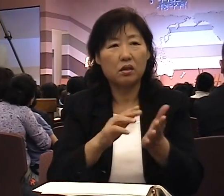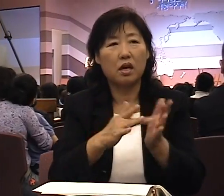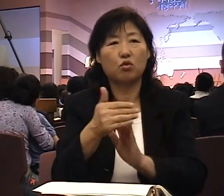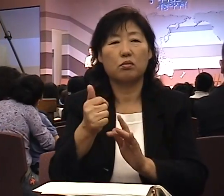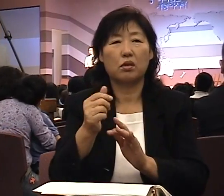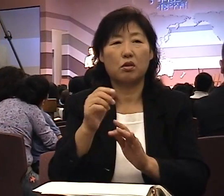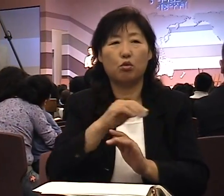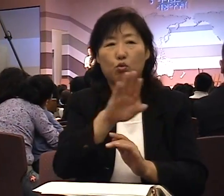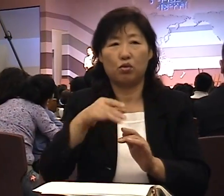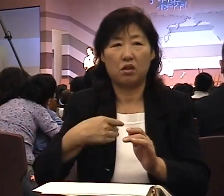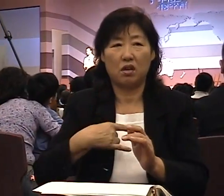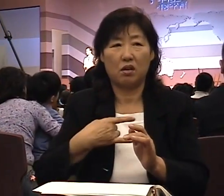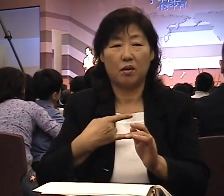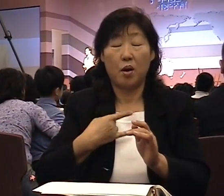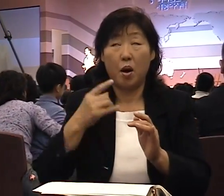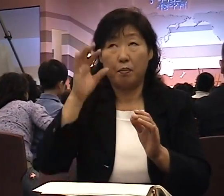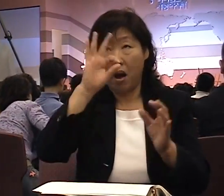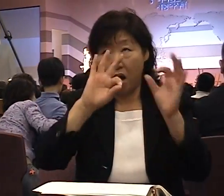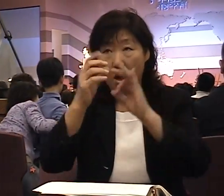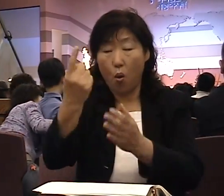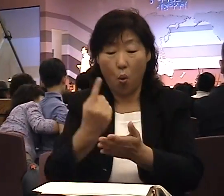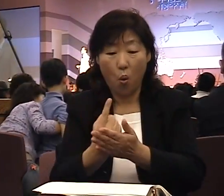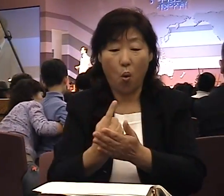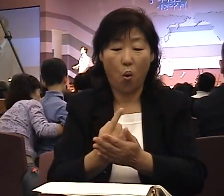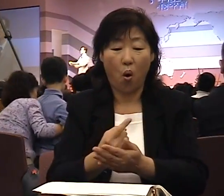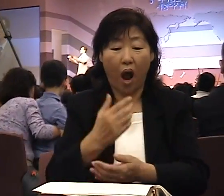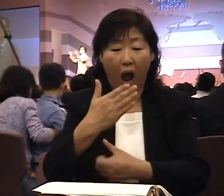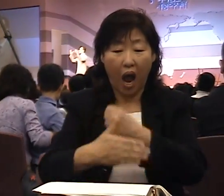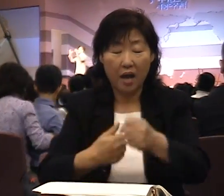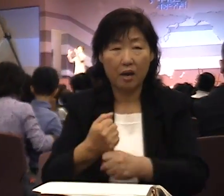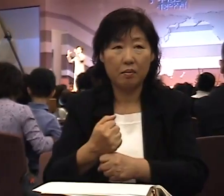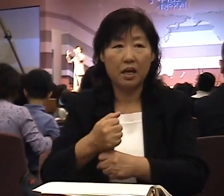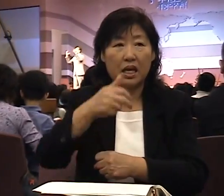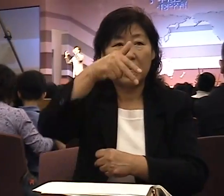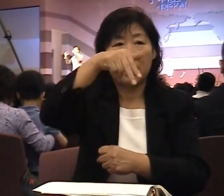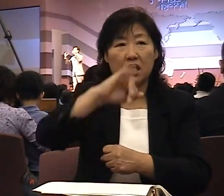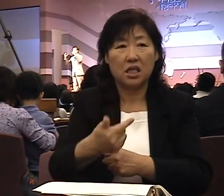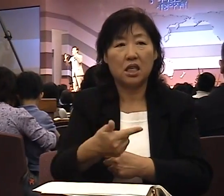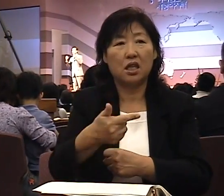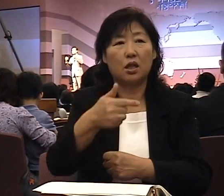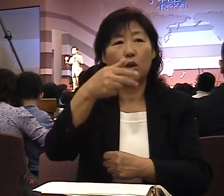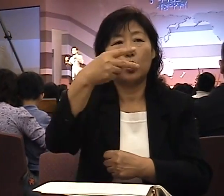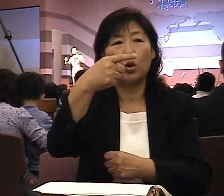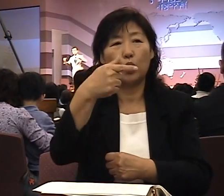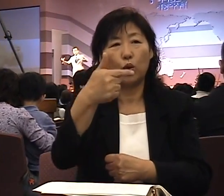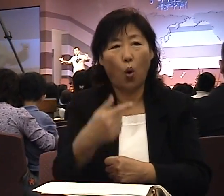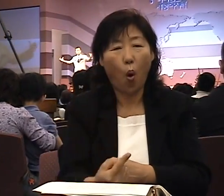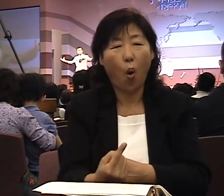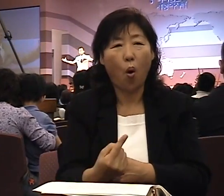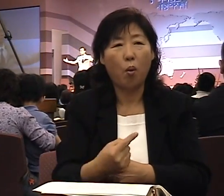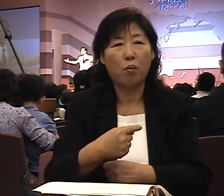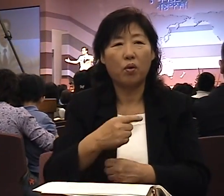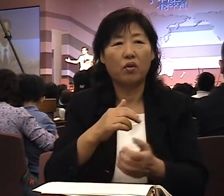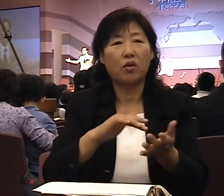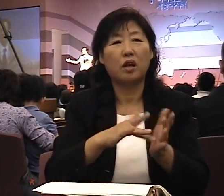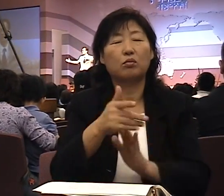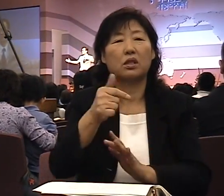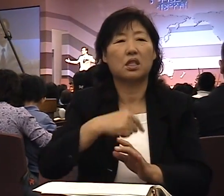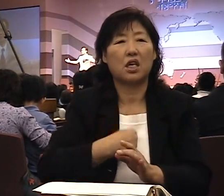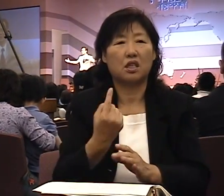찾아오셨어요. 이 생명을 구하기 위해 하나님의 진노를 자신의 몸에 짊어지시고 십자가에